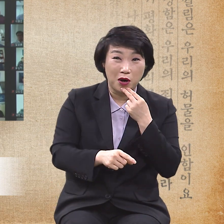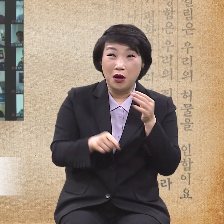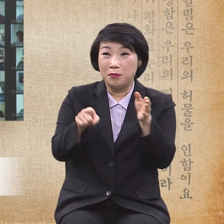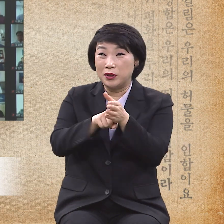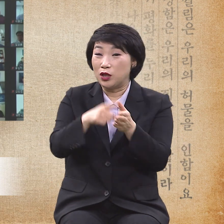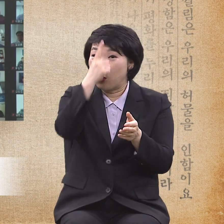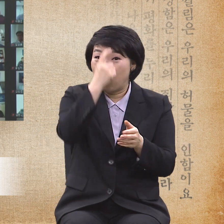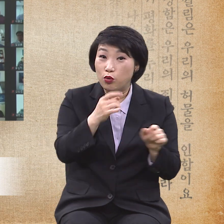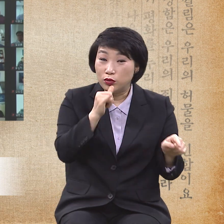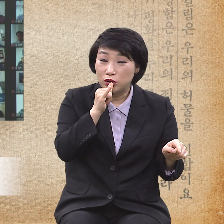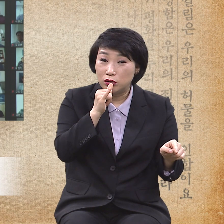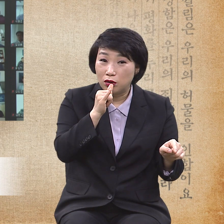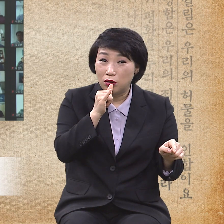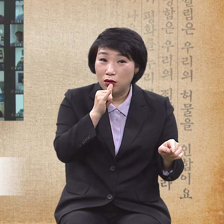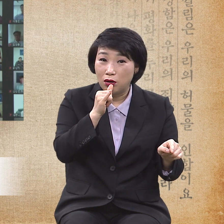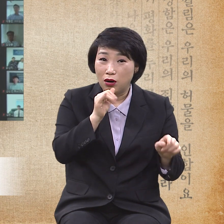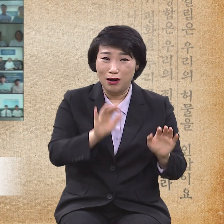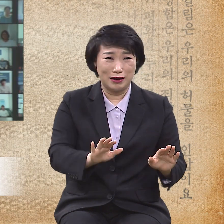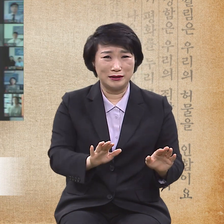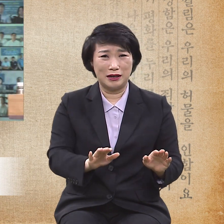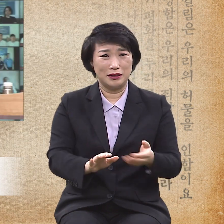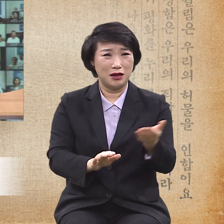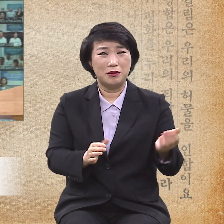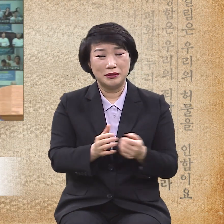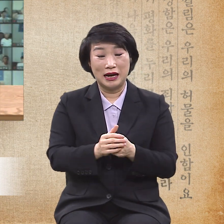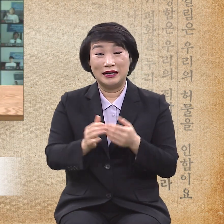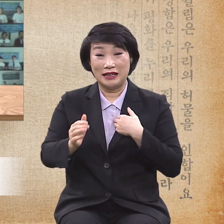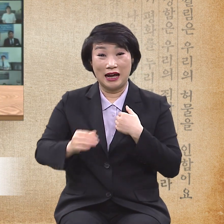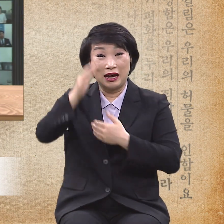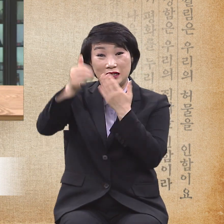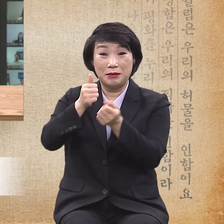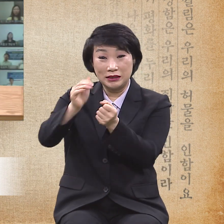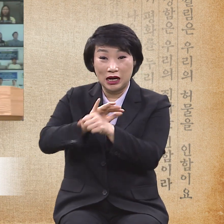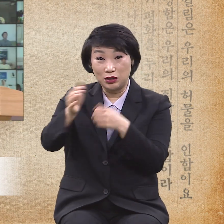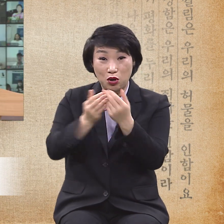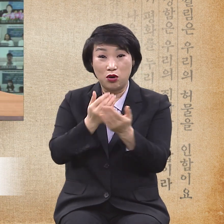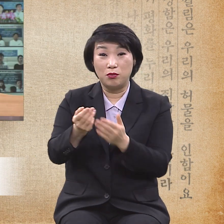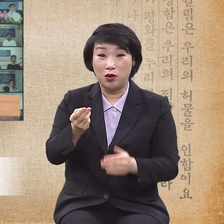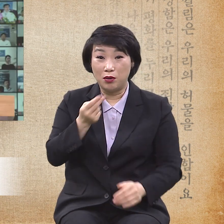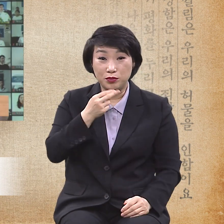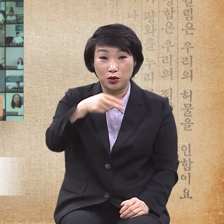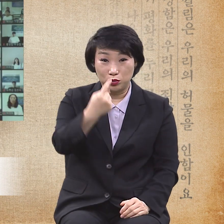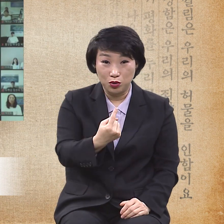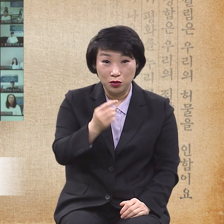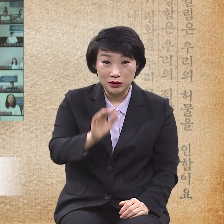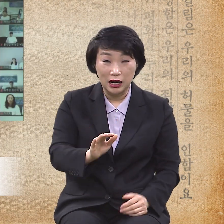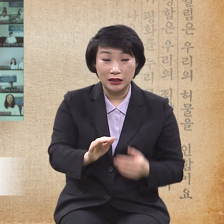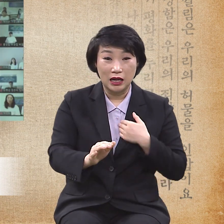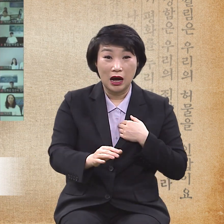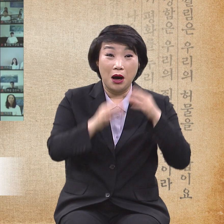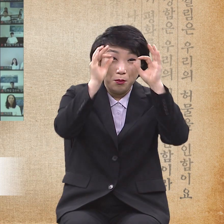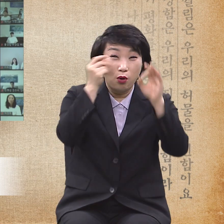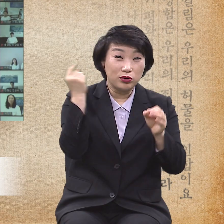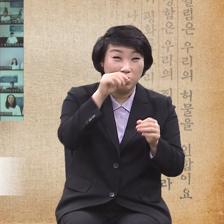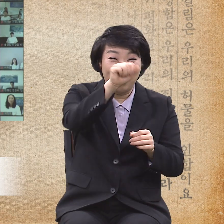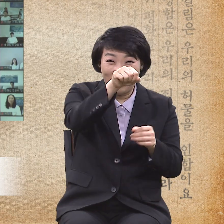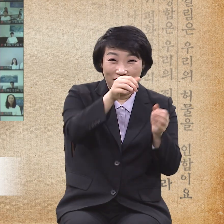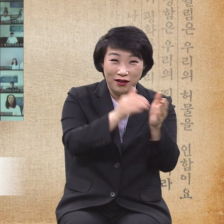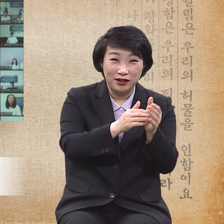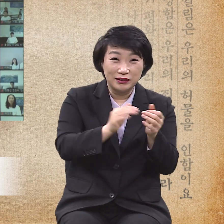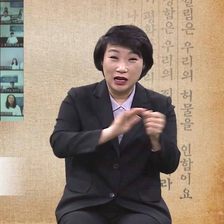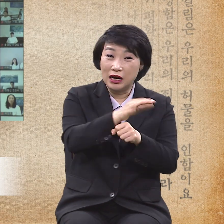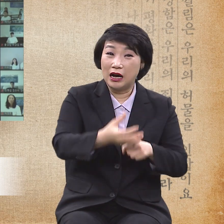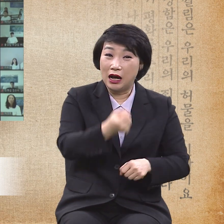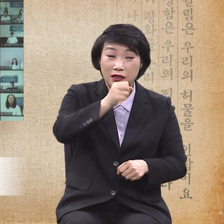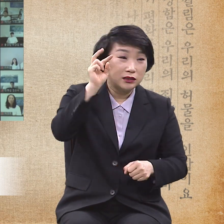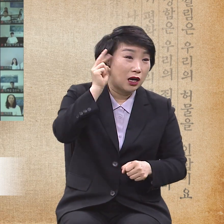믿었다고 우겨댈 수 없는 것이요. 내가 사랑을 경험하지 않고도 내가 들었기 때문에 사랑을